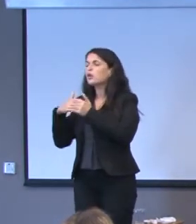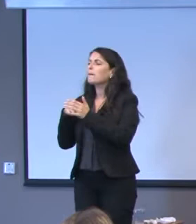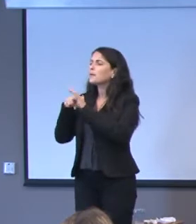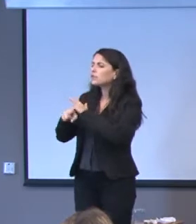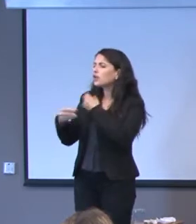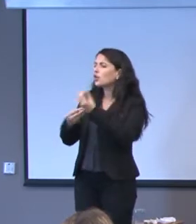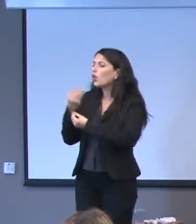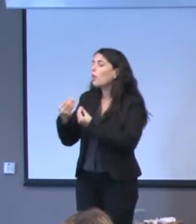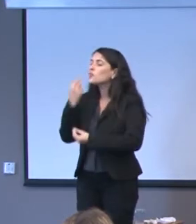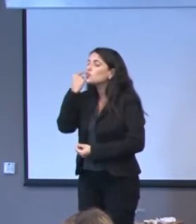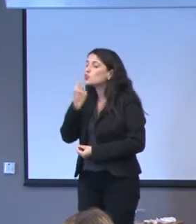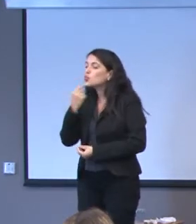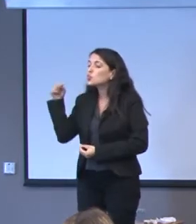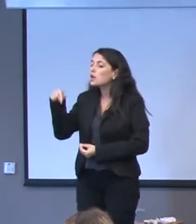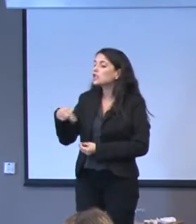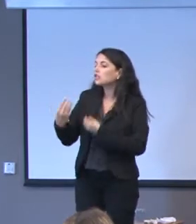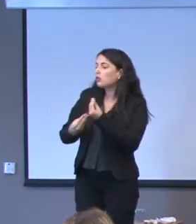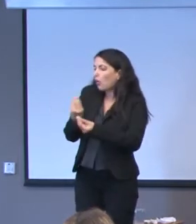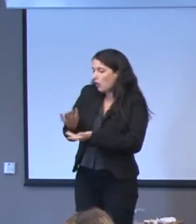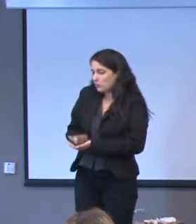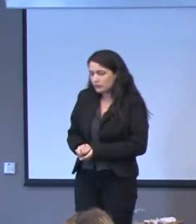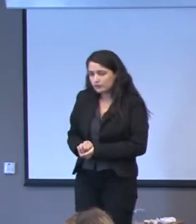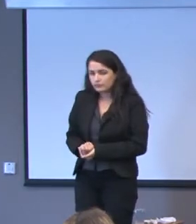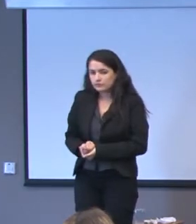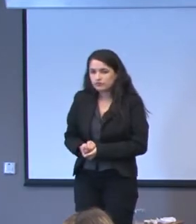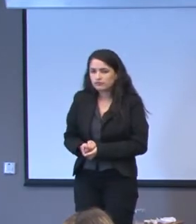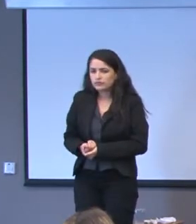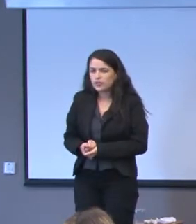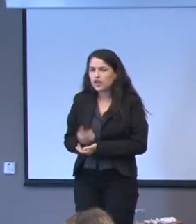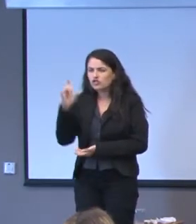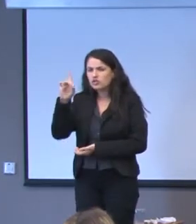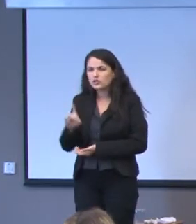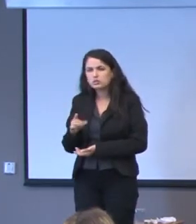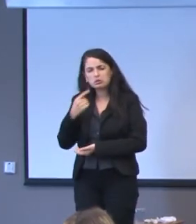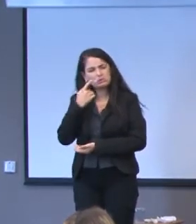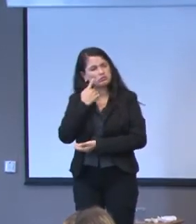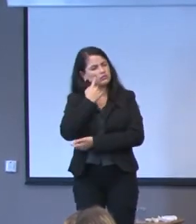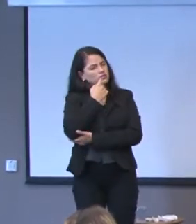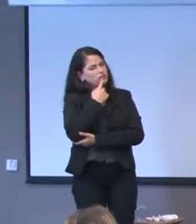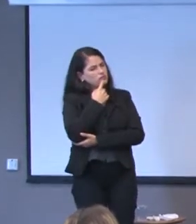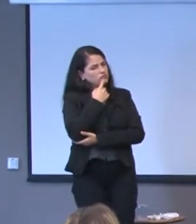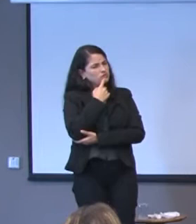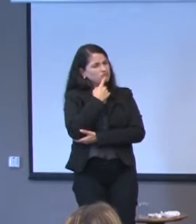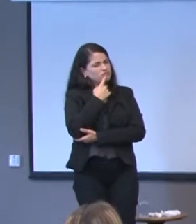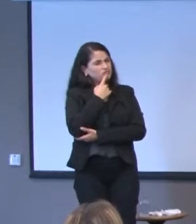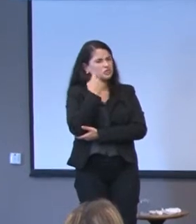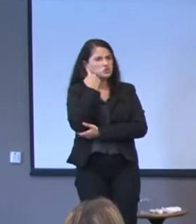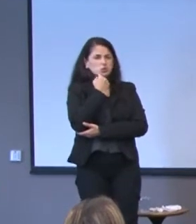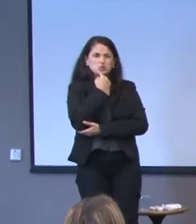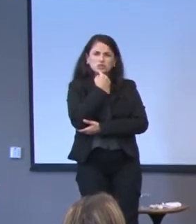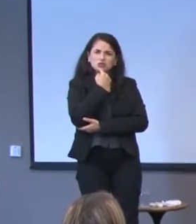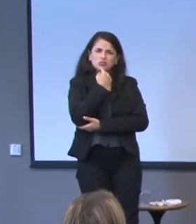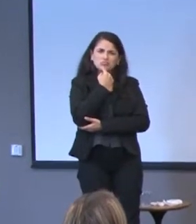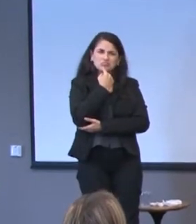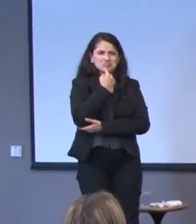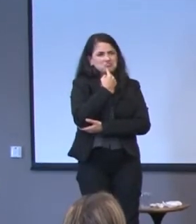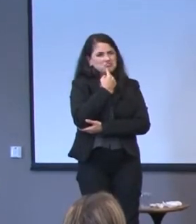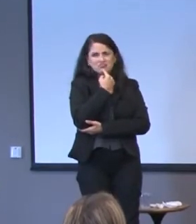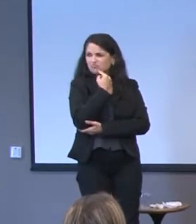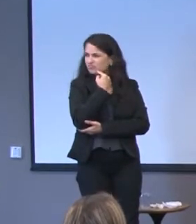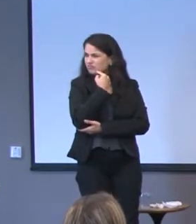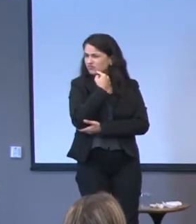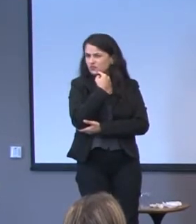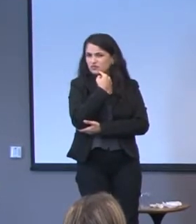questão dos estudantes surdos. Né? Aí ela olhou, assim, quando eu falei estudantes surdos, olhou para a colega e falou: